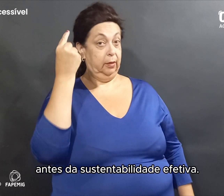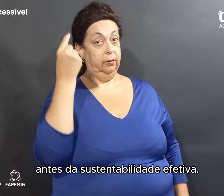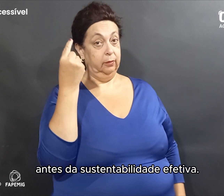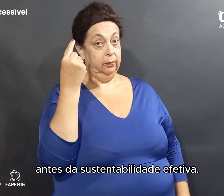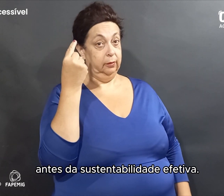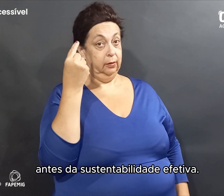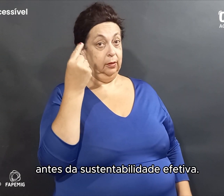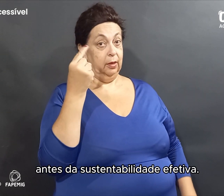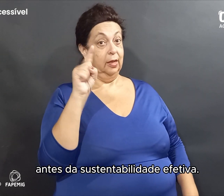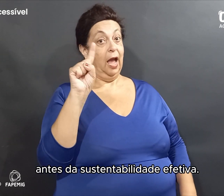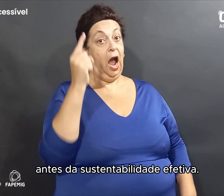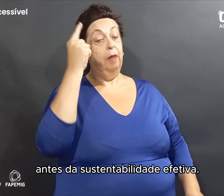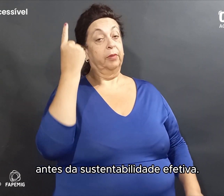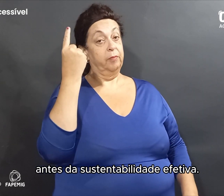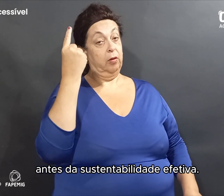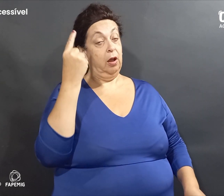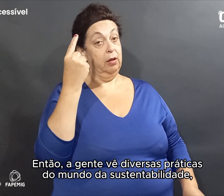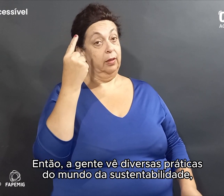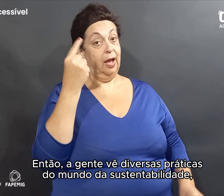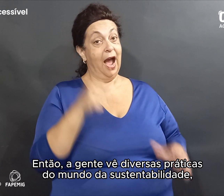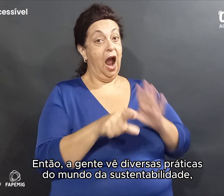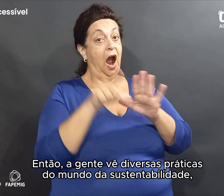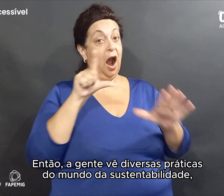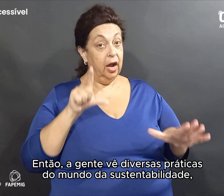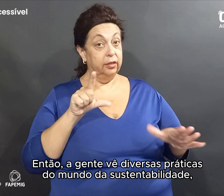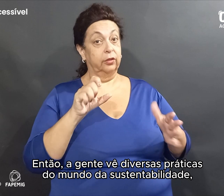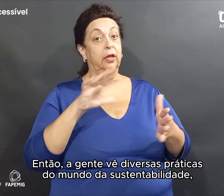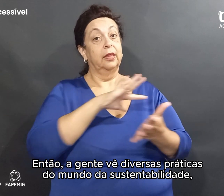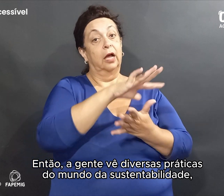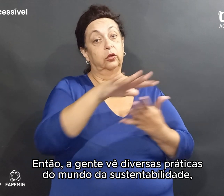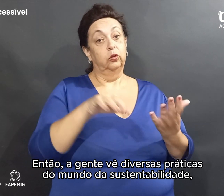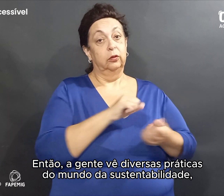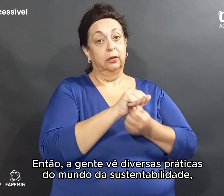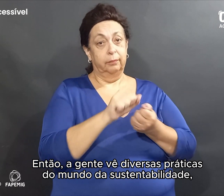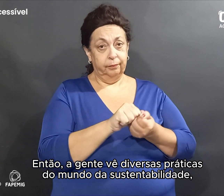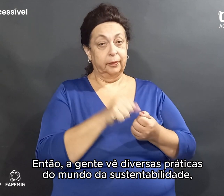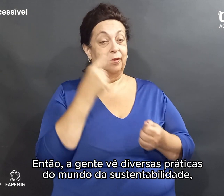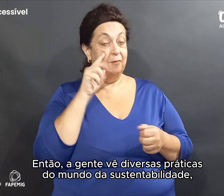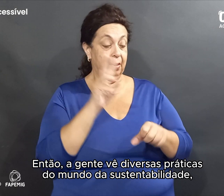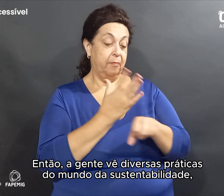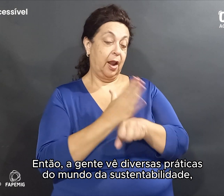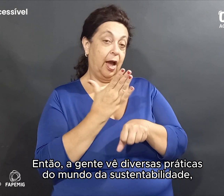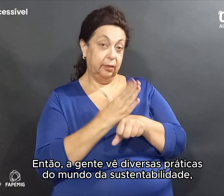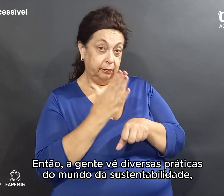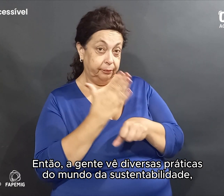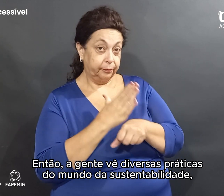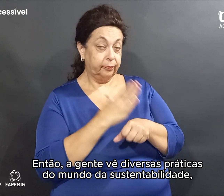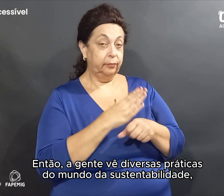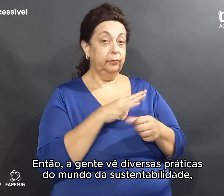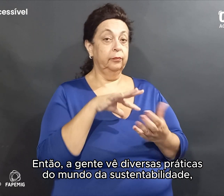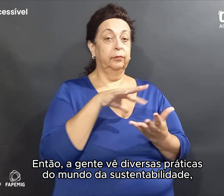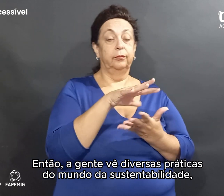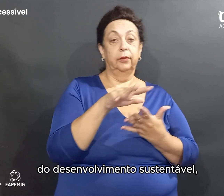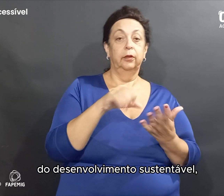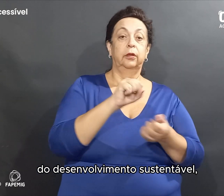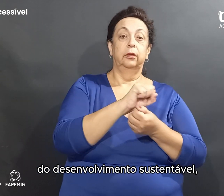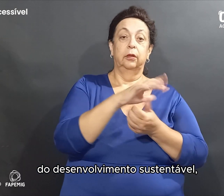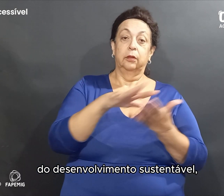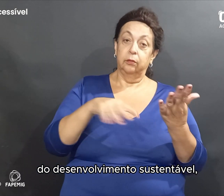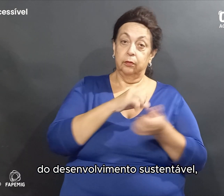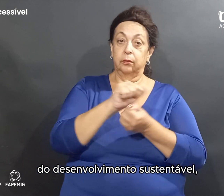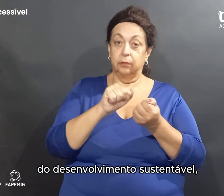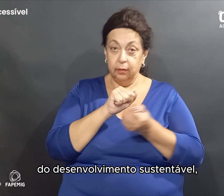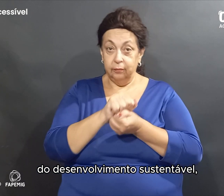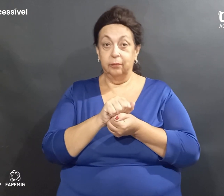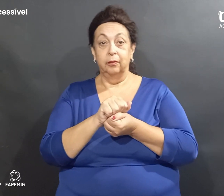antes da sustentabilidade efetiva. Então a gente vê diversas práticas do mundo da sustentabilidade, do